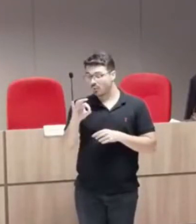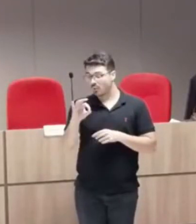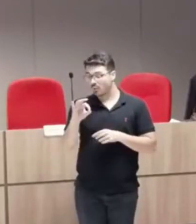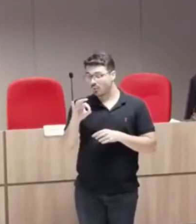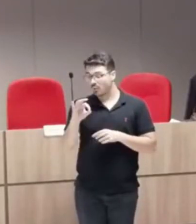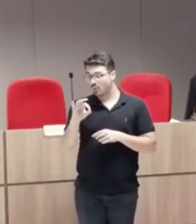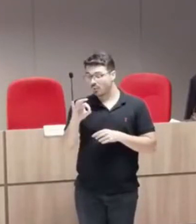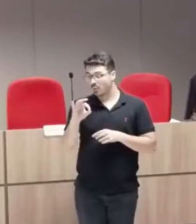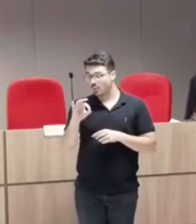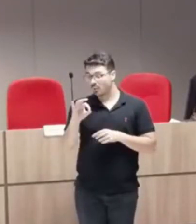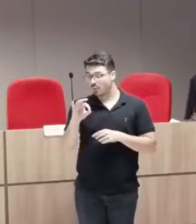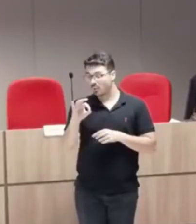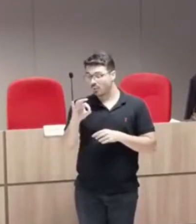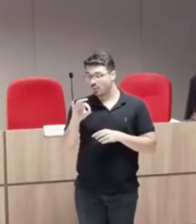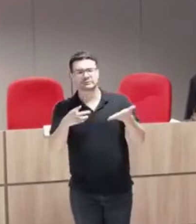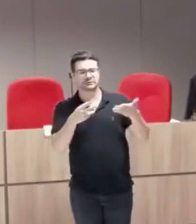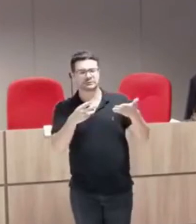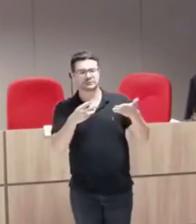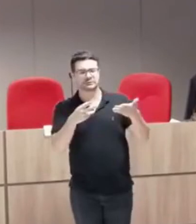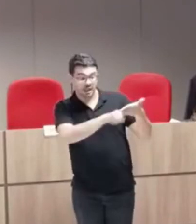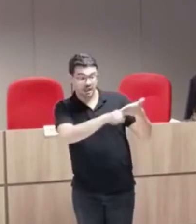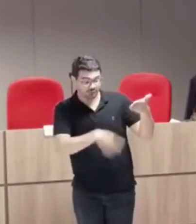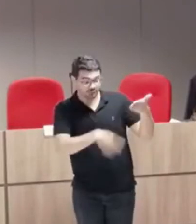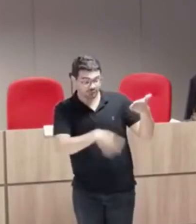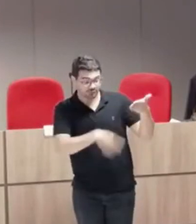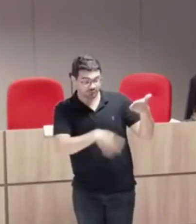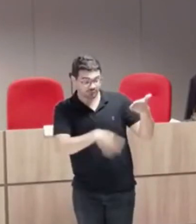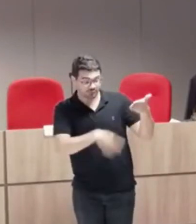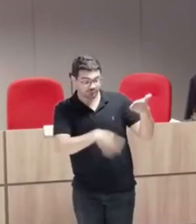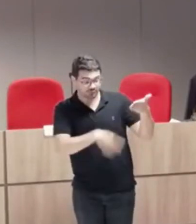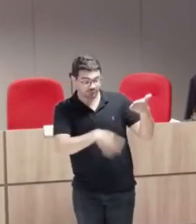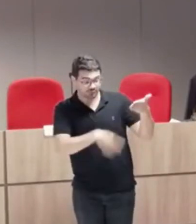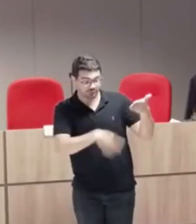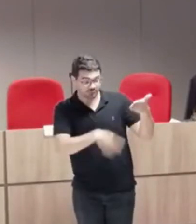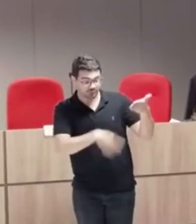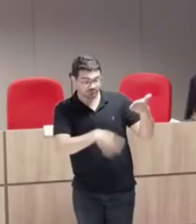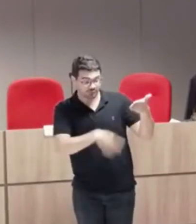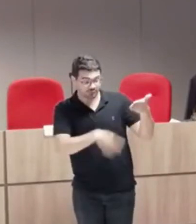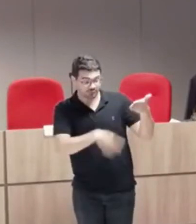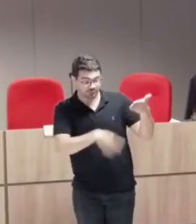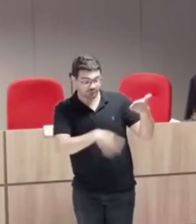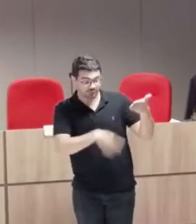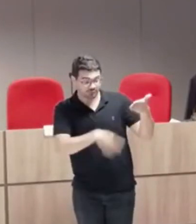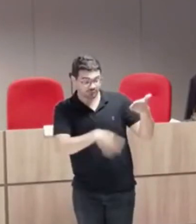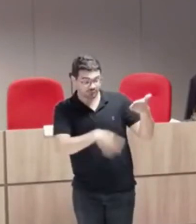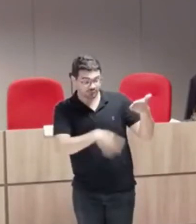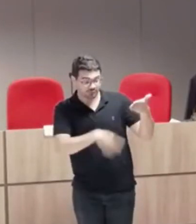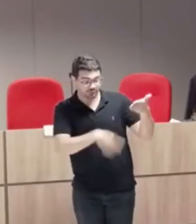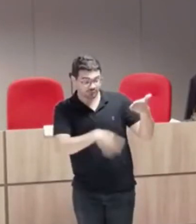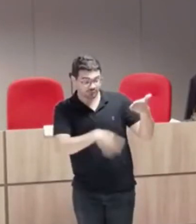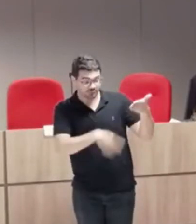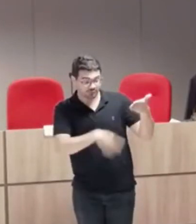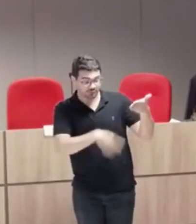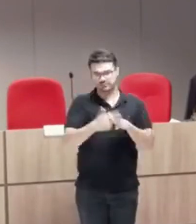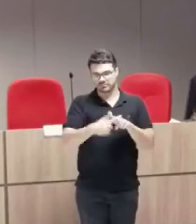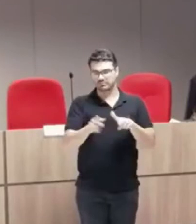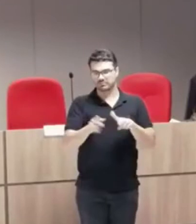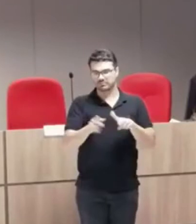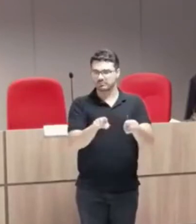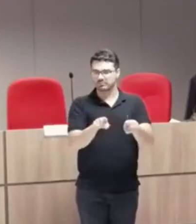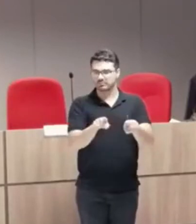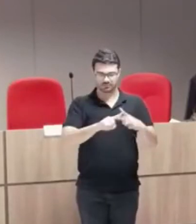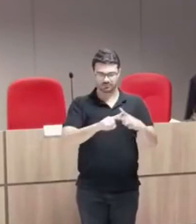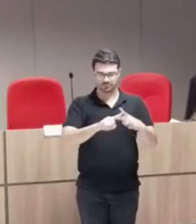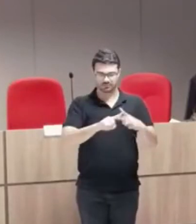a realidade vivida no sistema público de atendimento a pacientes psiquiátricos. Não se trata aqui de apontar erros e exigir apenas sua